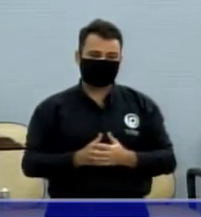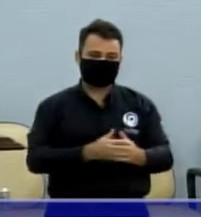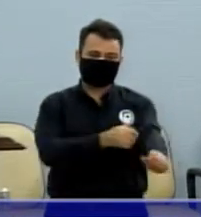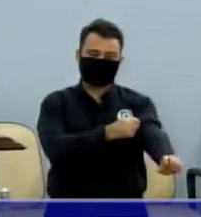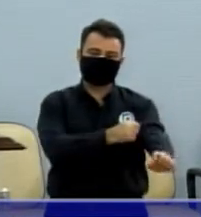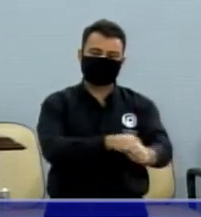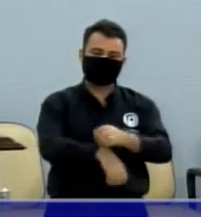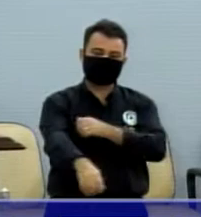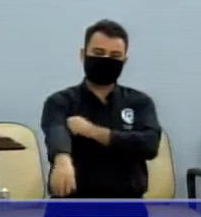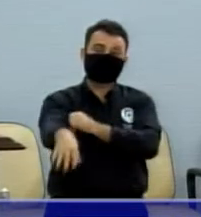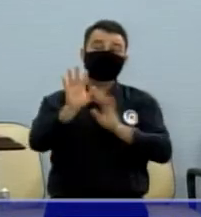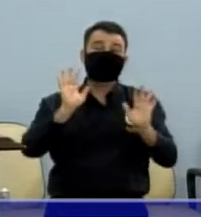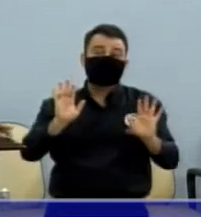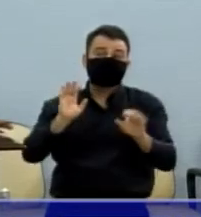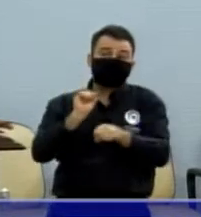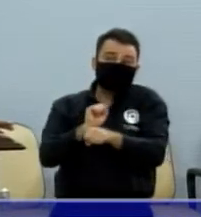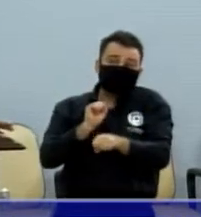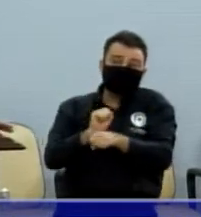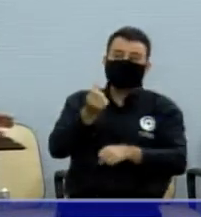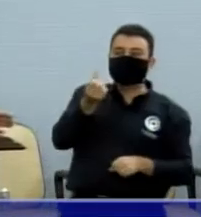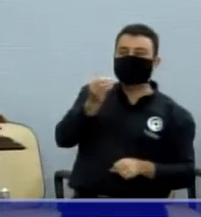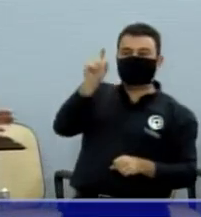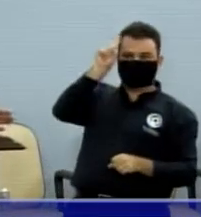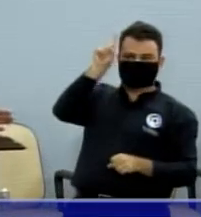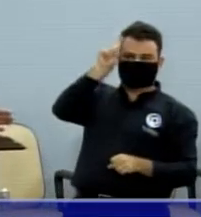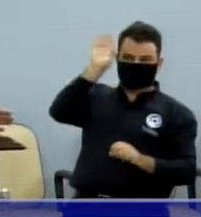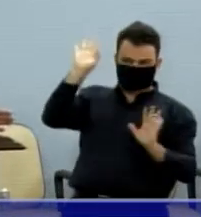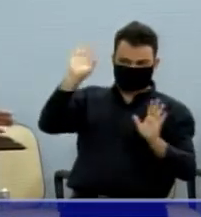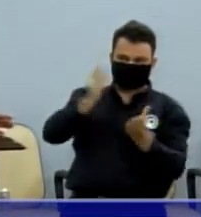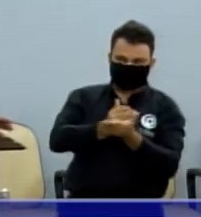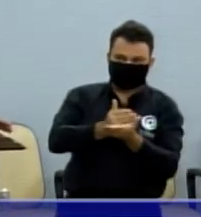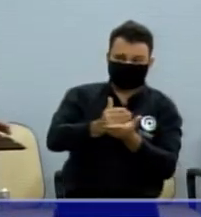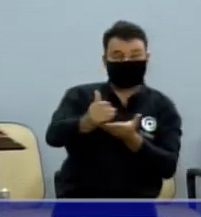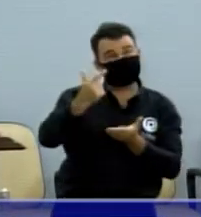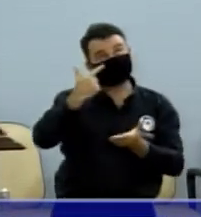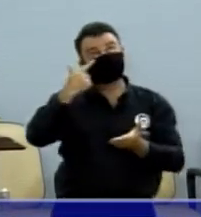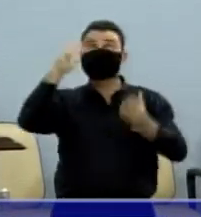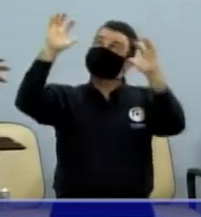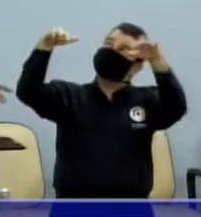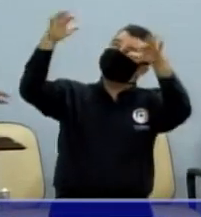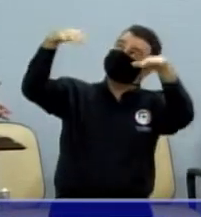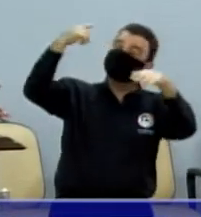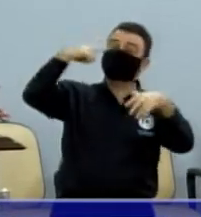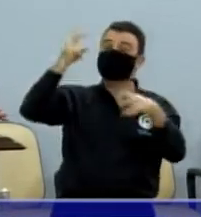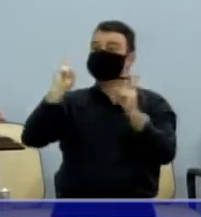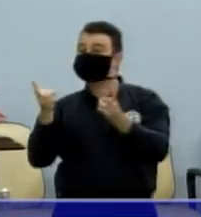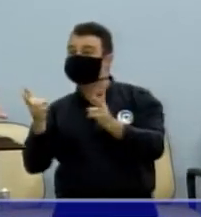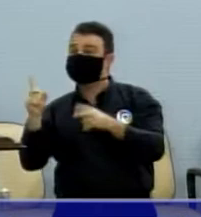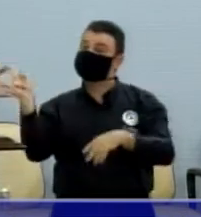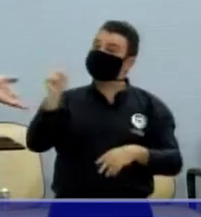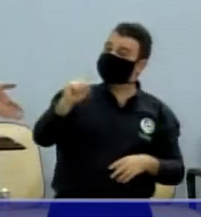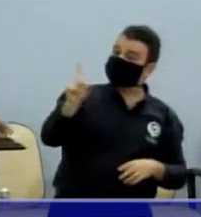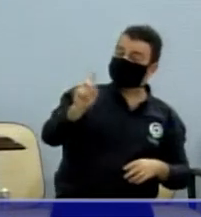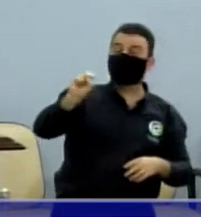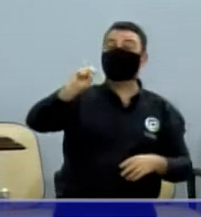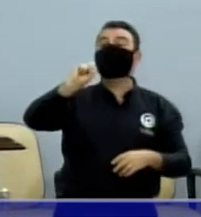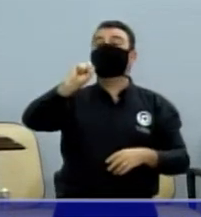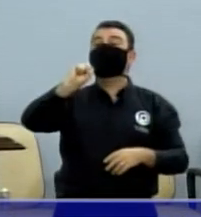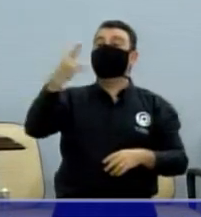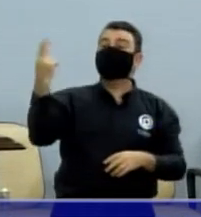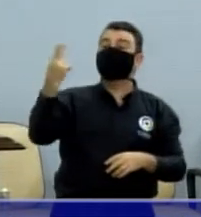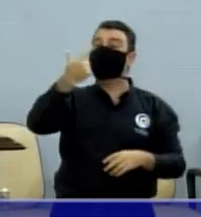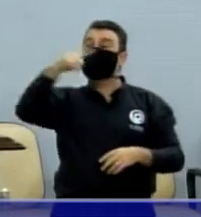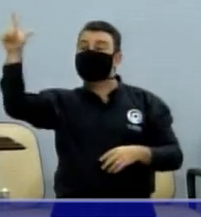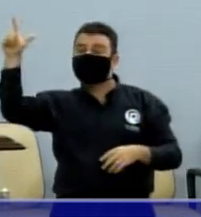Hã? 60 dias, a princípio, né? Vai depender das chuvas também, ou de alguma outra intervenção que, porventura,